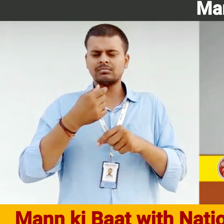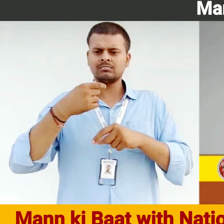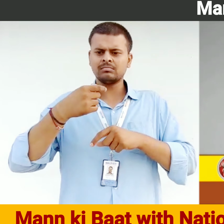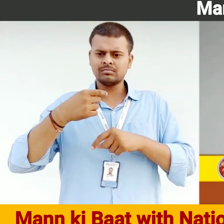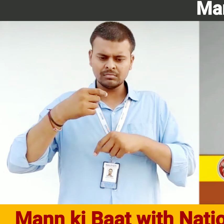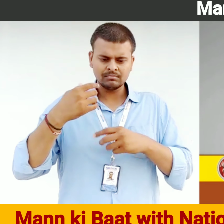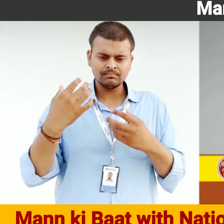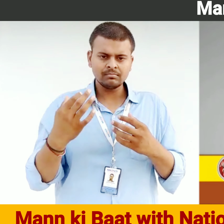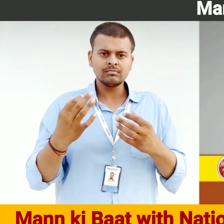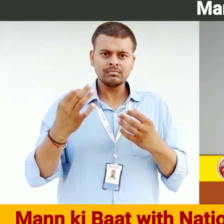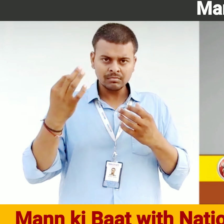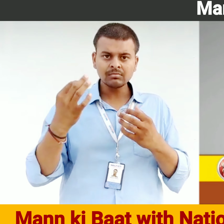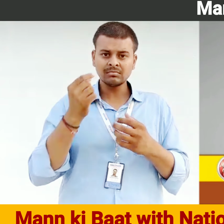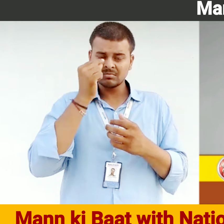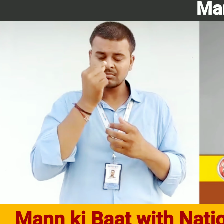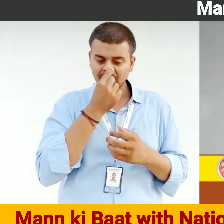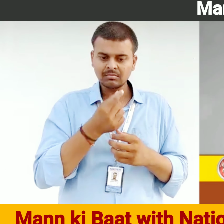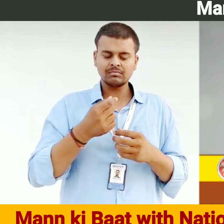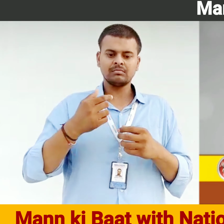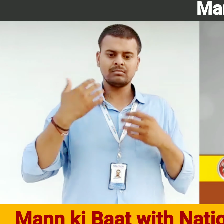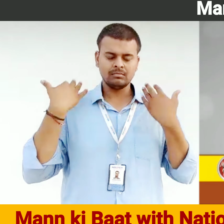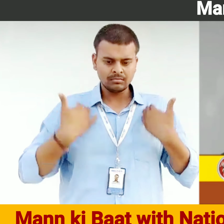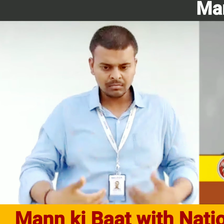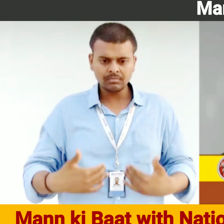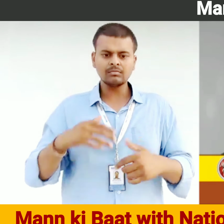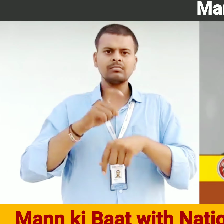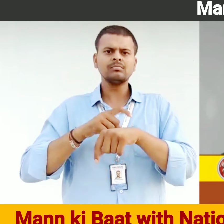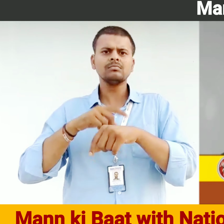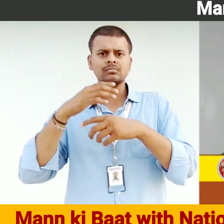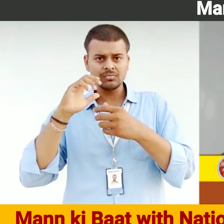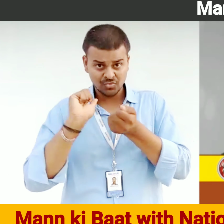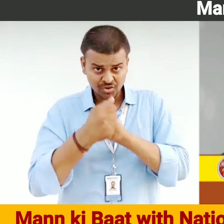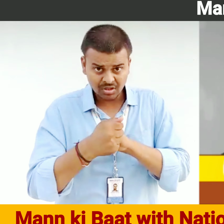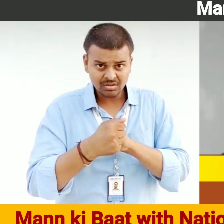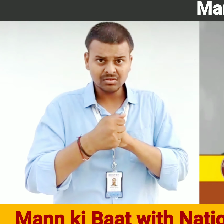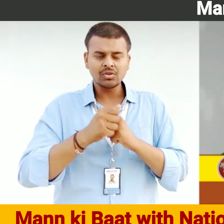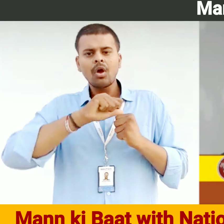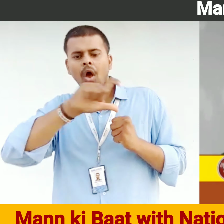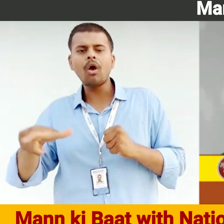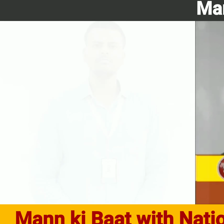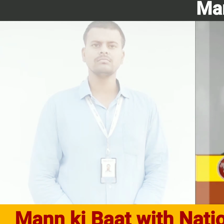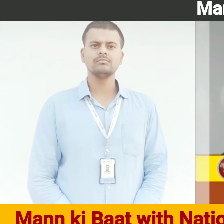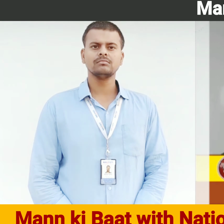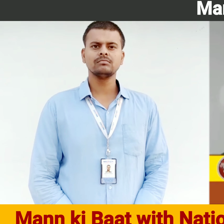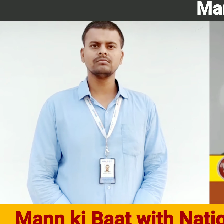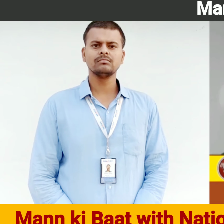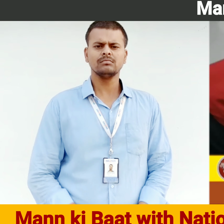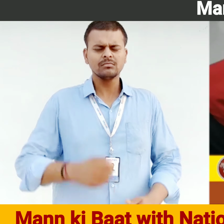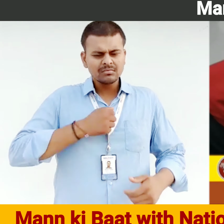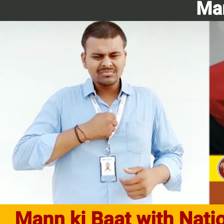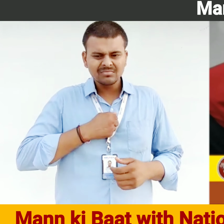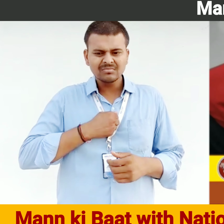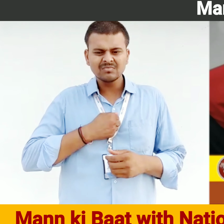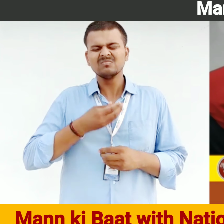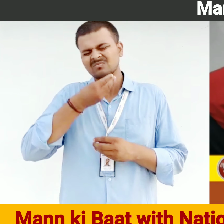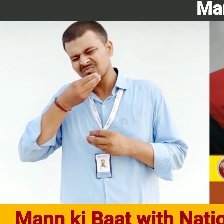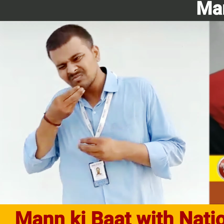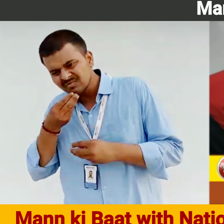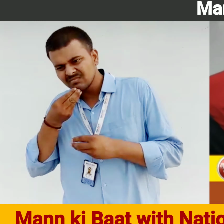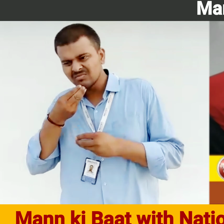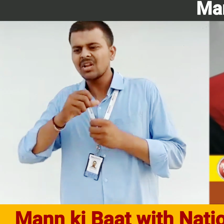दिखाना है और योग से आपके जीवन में जो बदलाव आया है उसके बारे में भी बताना है। मेरा आपसे अनुरोध